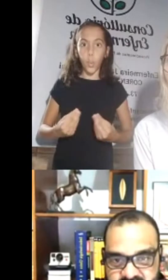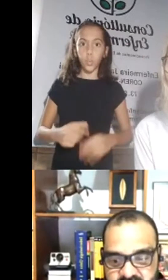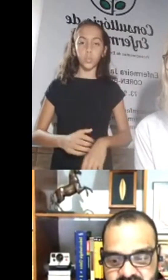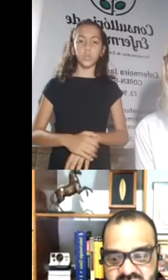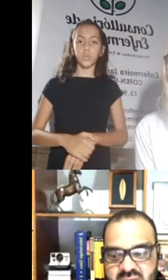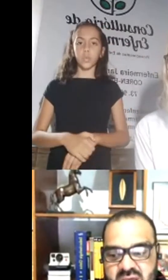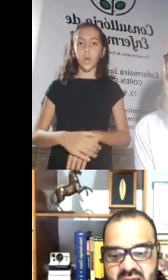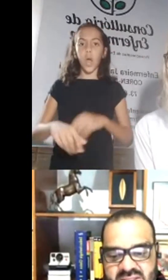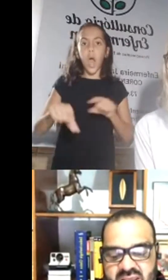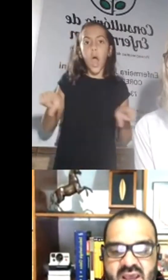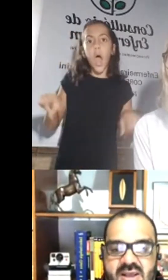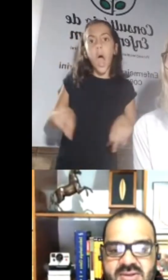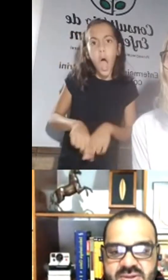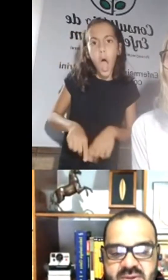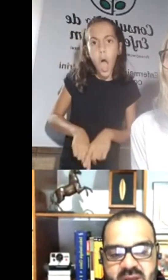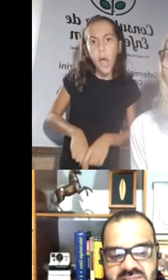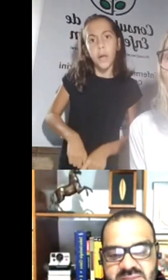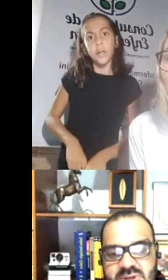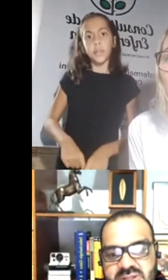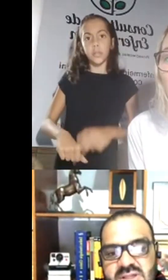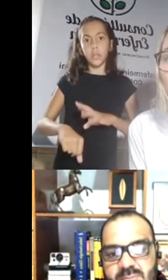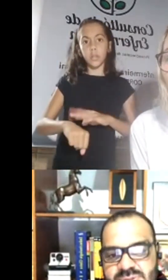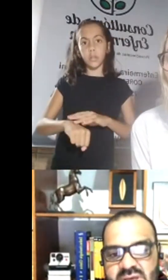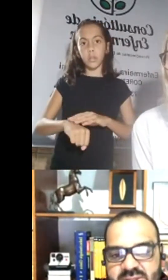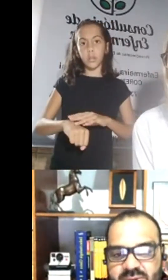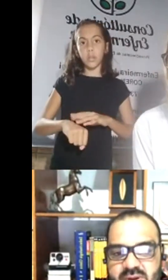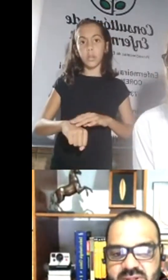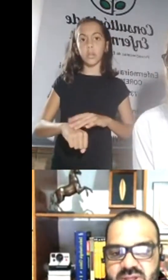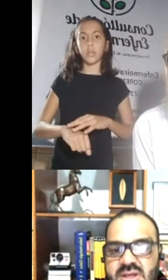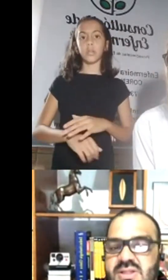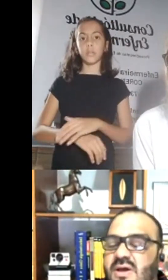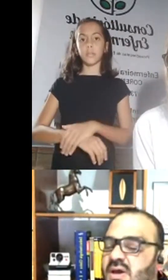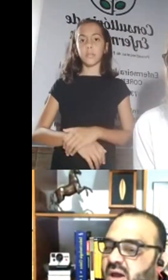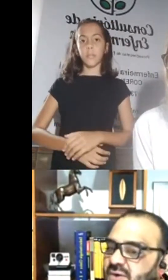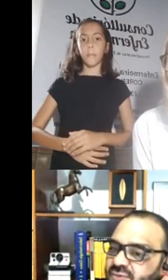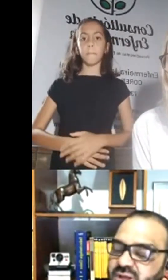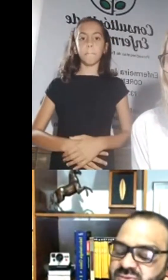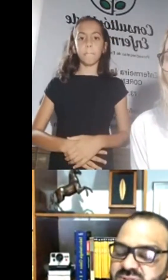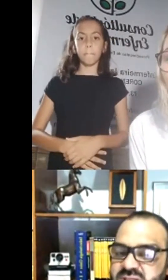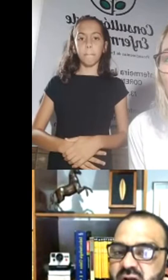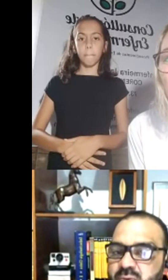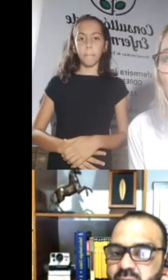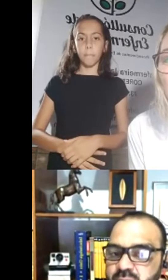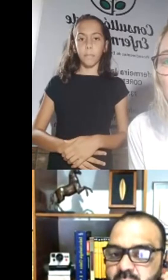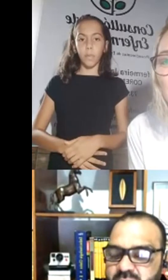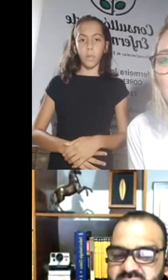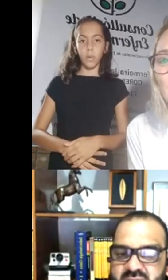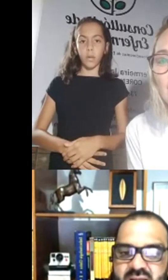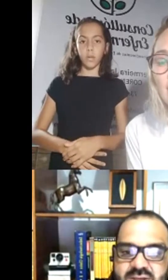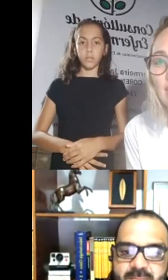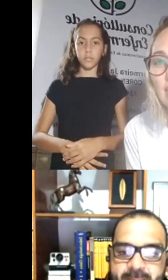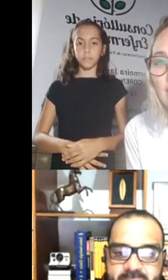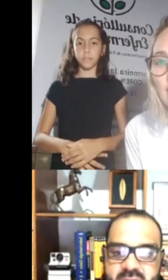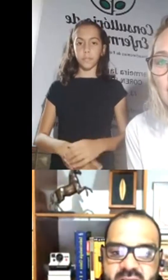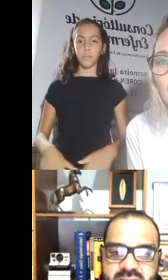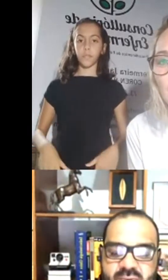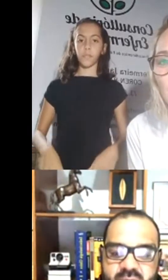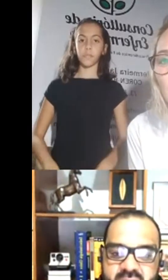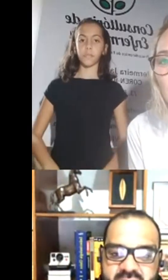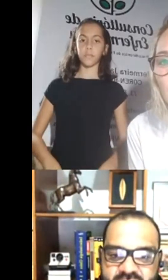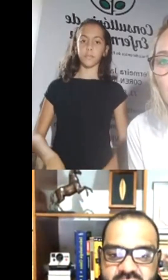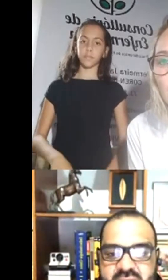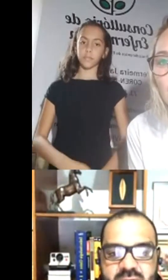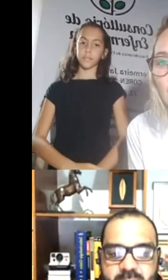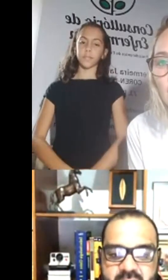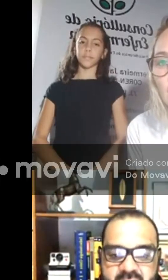desse índice, até acima de 30%, né, de 30% à frente, você está com obesidade. Né? Então,